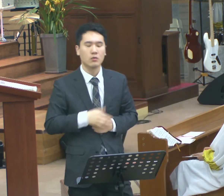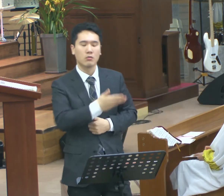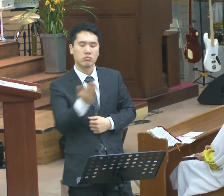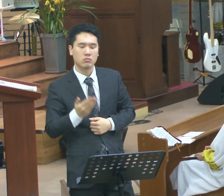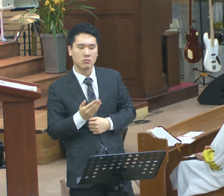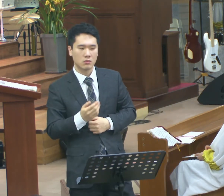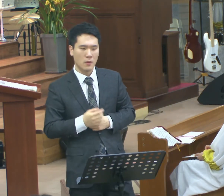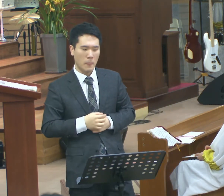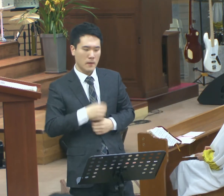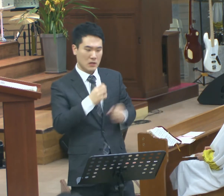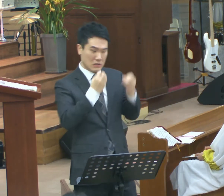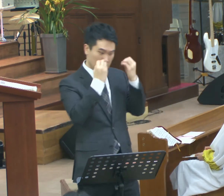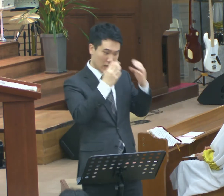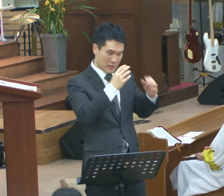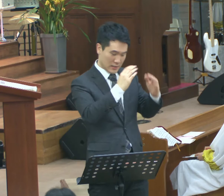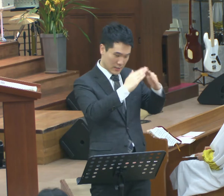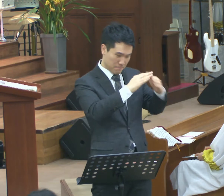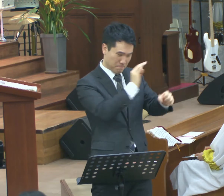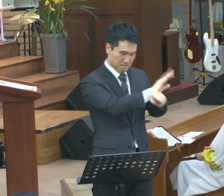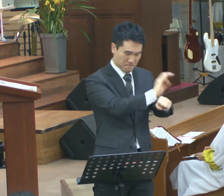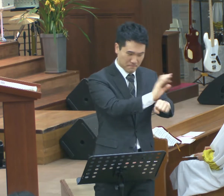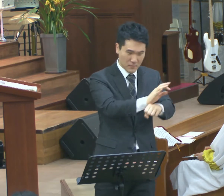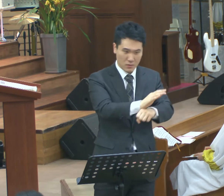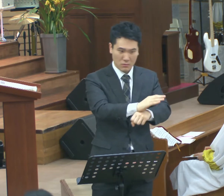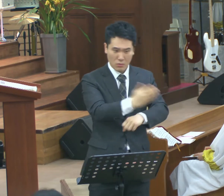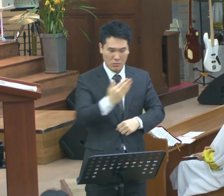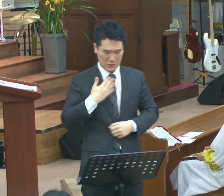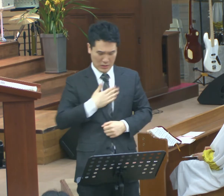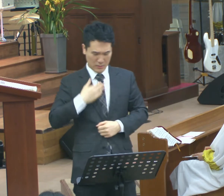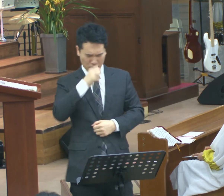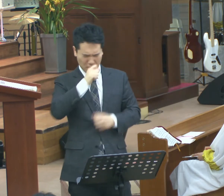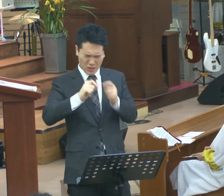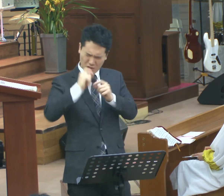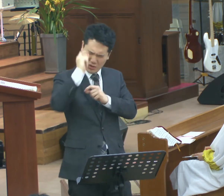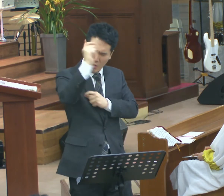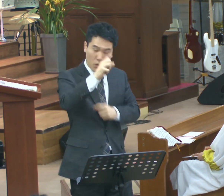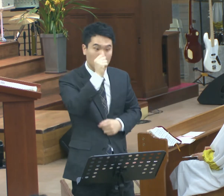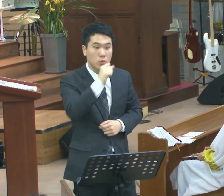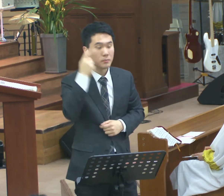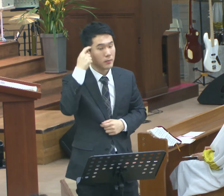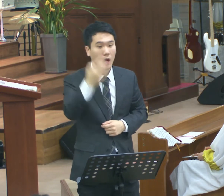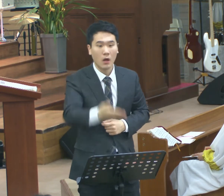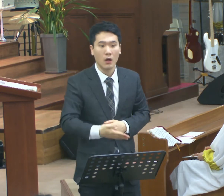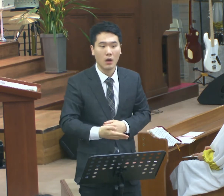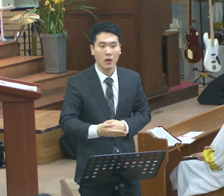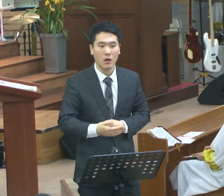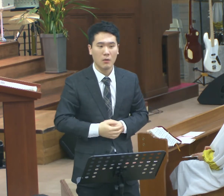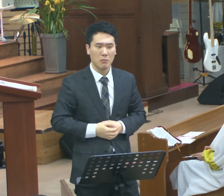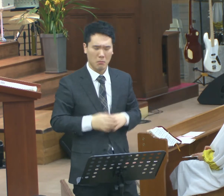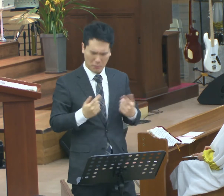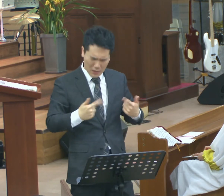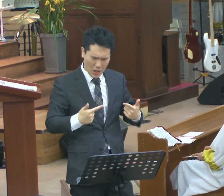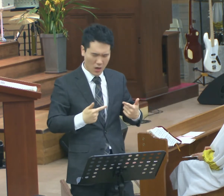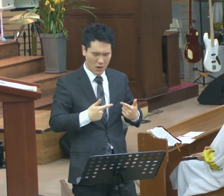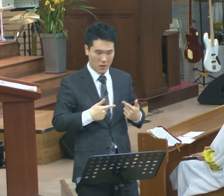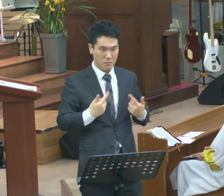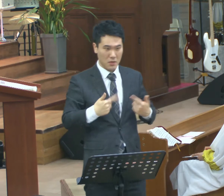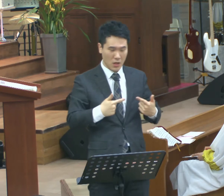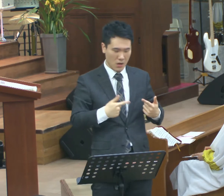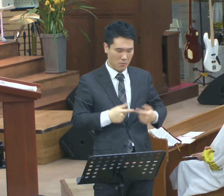파묻혀서 늘 집만 장단하고 있고 단장하고 있고 성경도 한 장 안 보고 기도도 안 하고 그렇게 살아도 돼요? 그렇지 않죠. 석 달